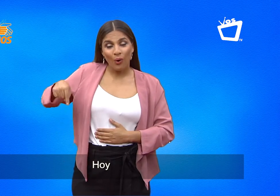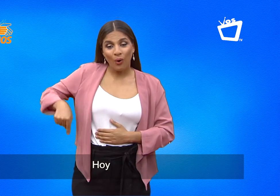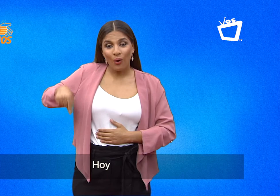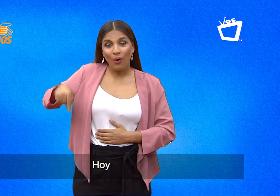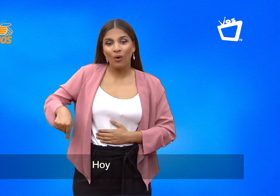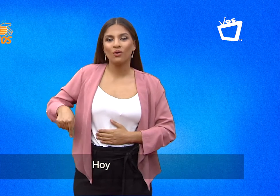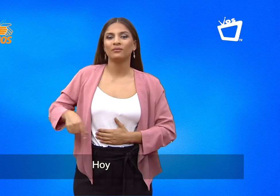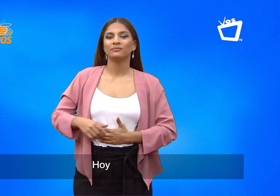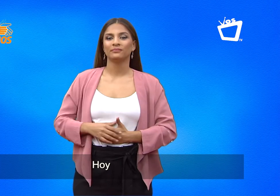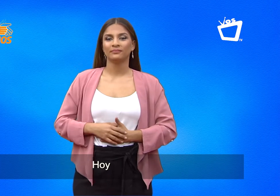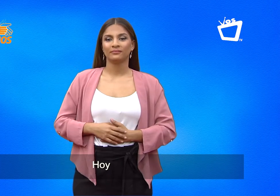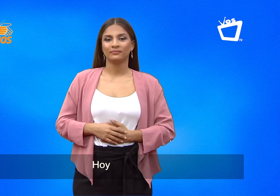Hoy.